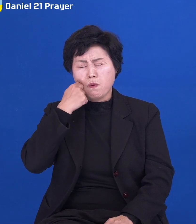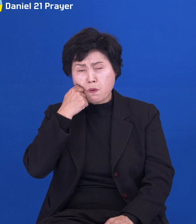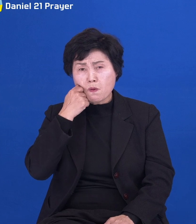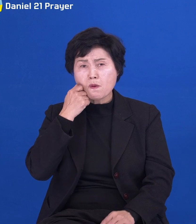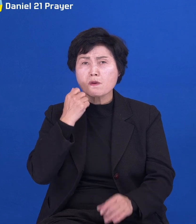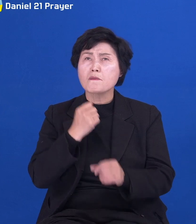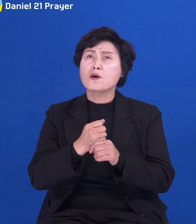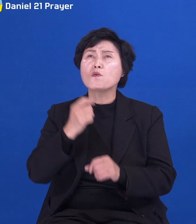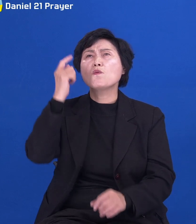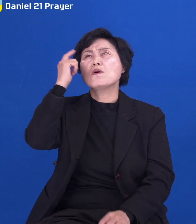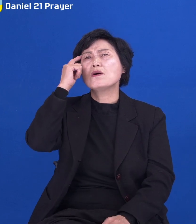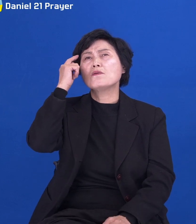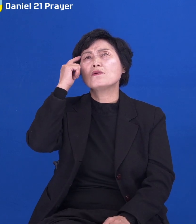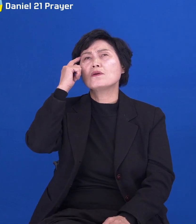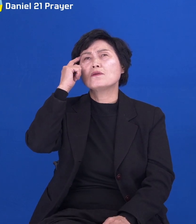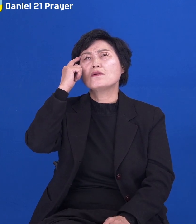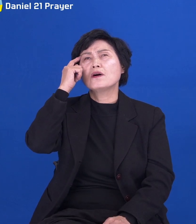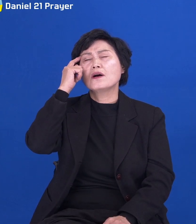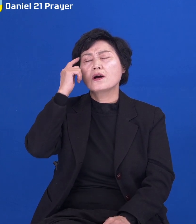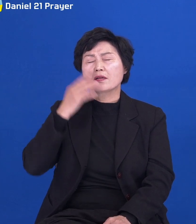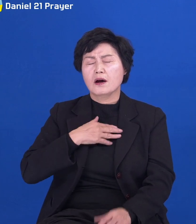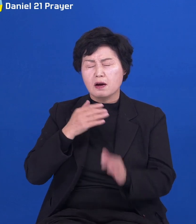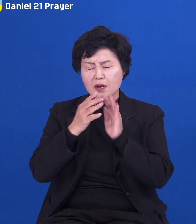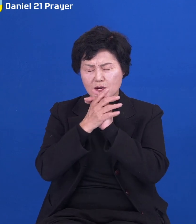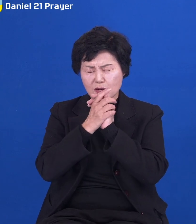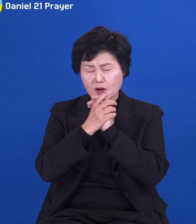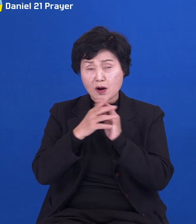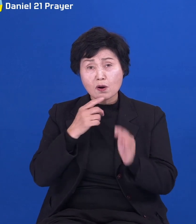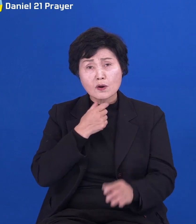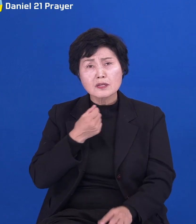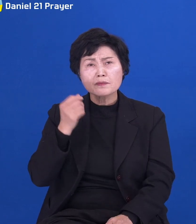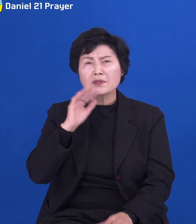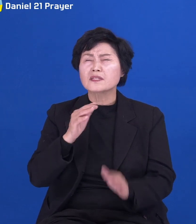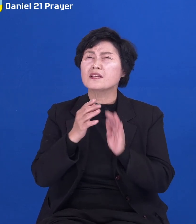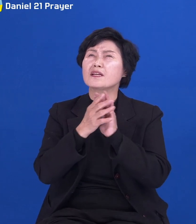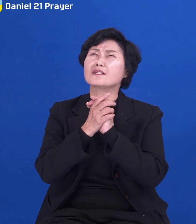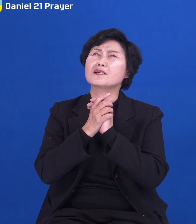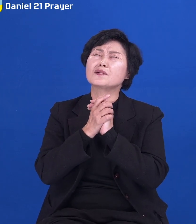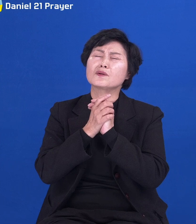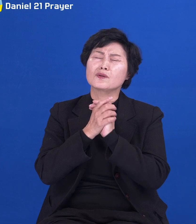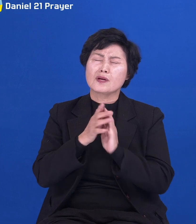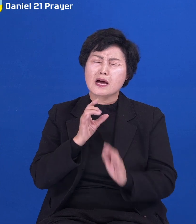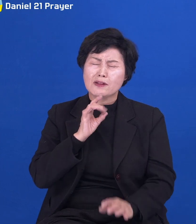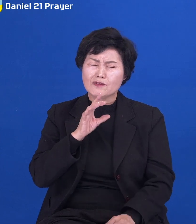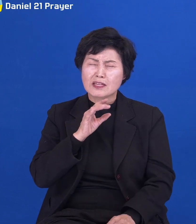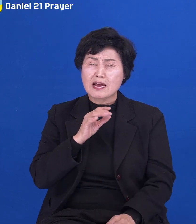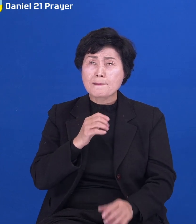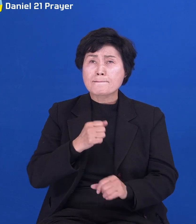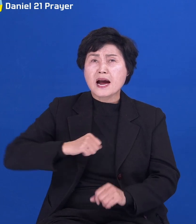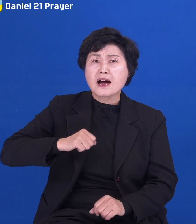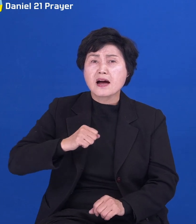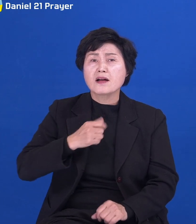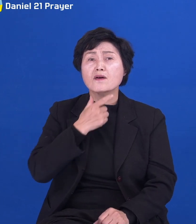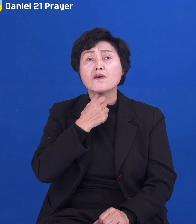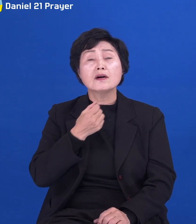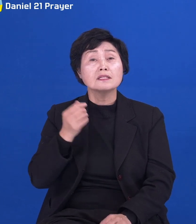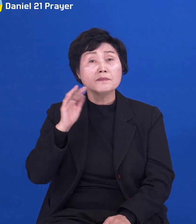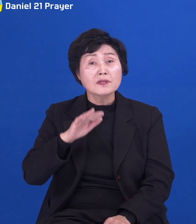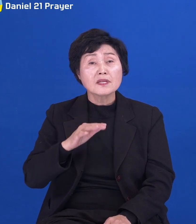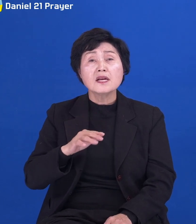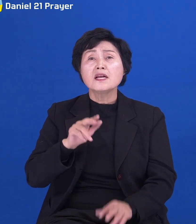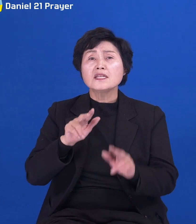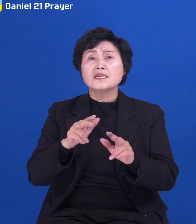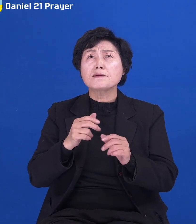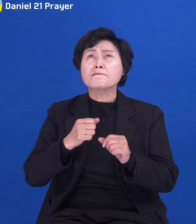없었어요. 기도라도 하고 싶은데 기도를 할 수가 없었어요. 반항이라도 하고 싶은데 제가 지금 반항을 할 수 있는